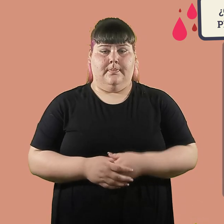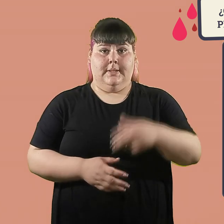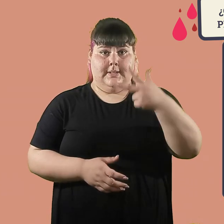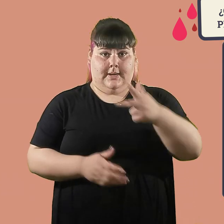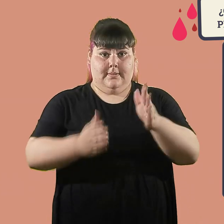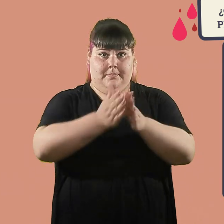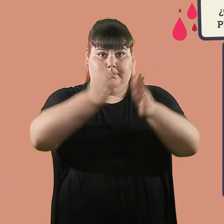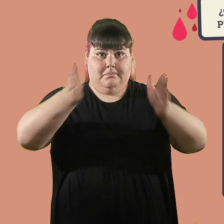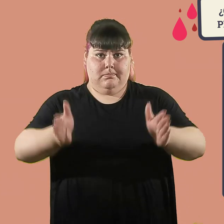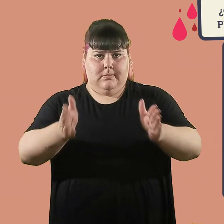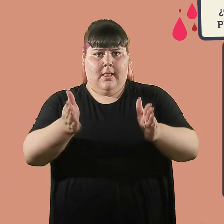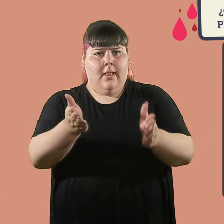3. Entrevista médica.